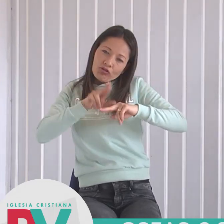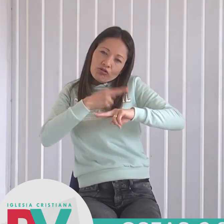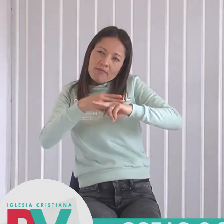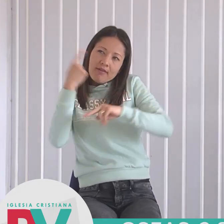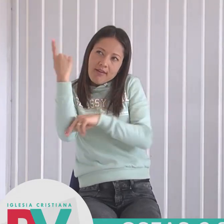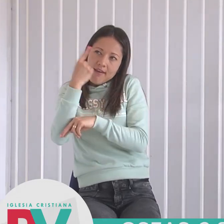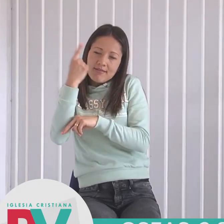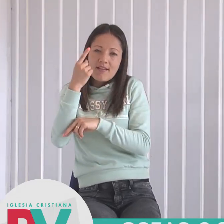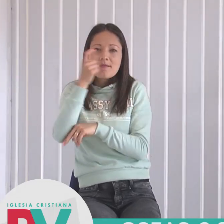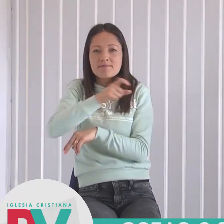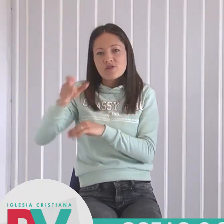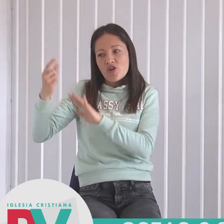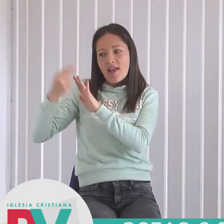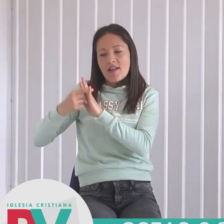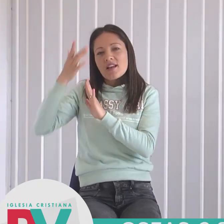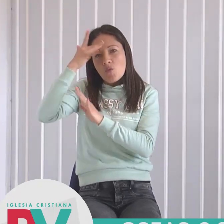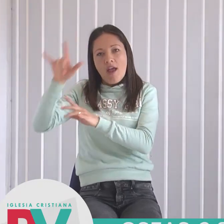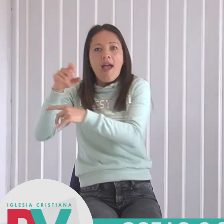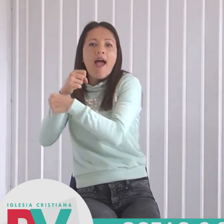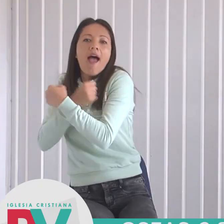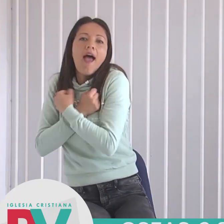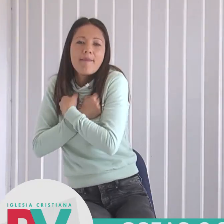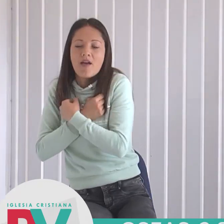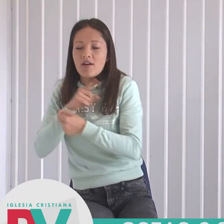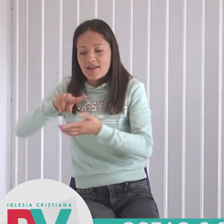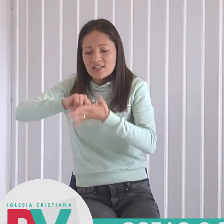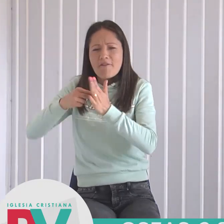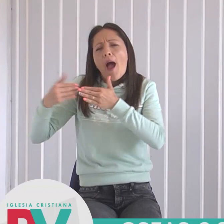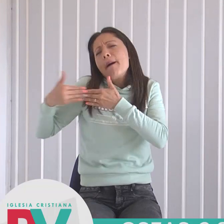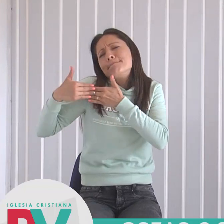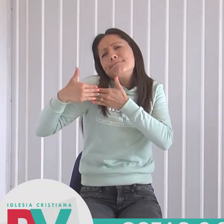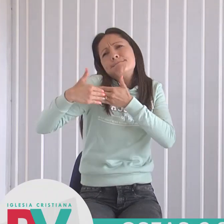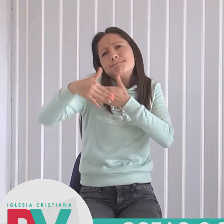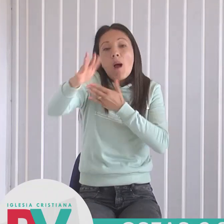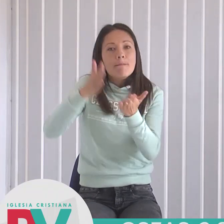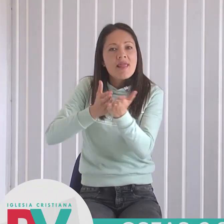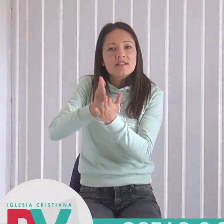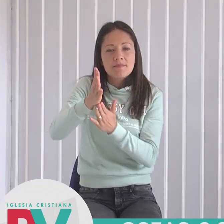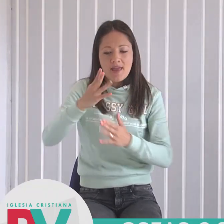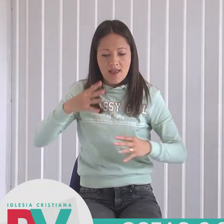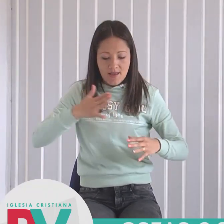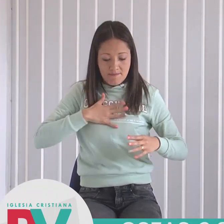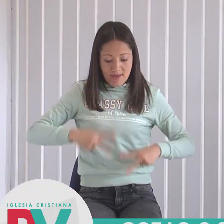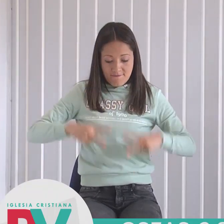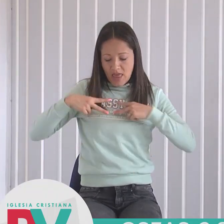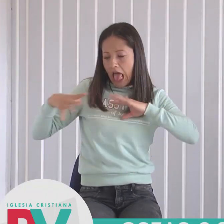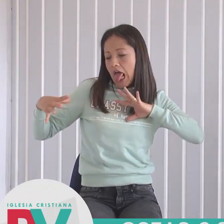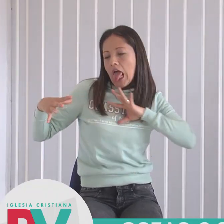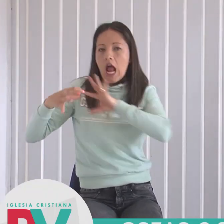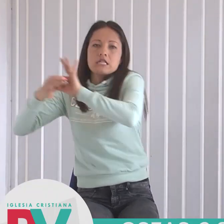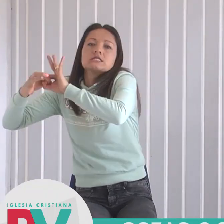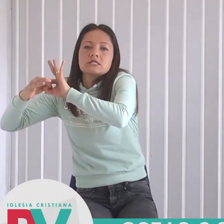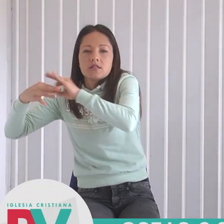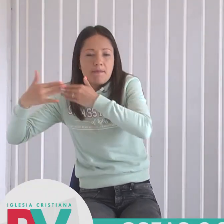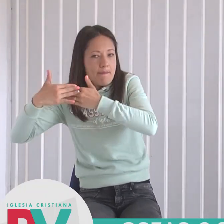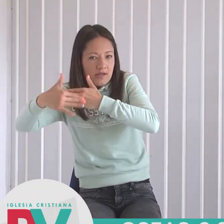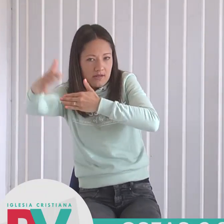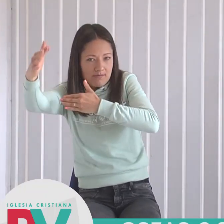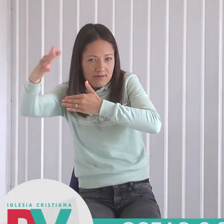uno cree que los que se casan por amor, así que el pacto es para siempre. Usted está ligando la vida, está uniendo la vida para siempre.